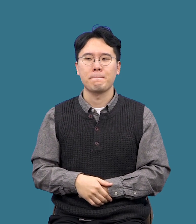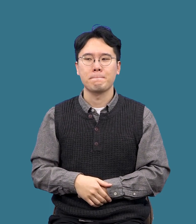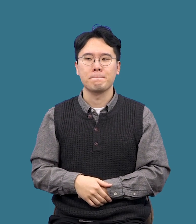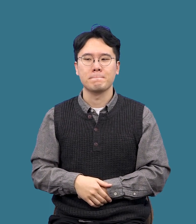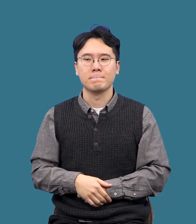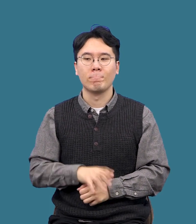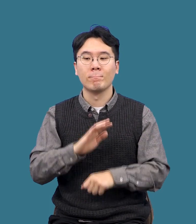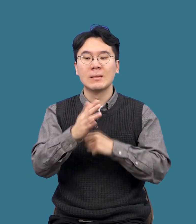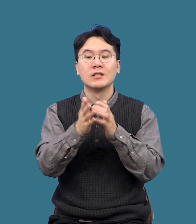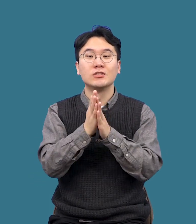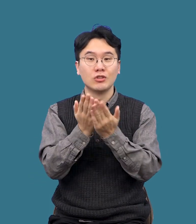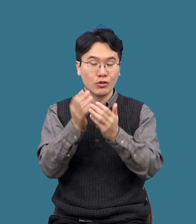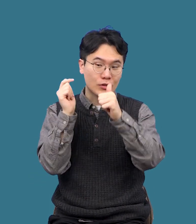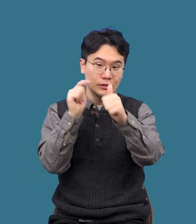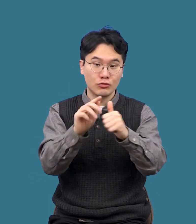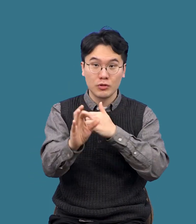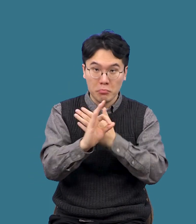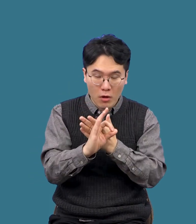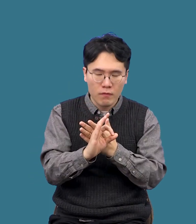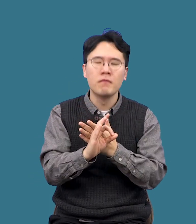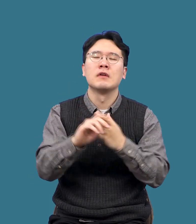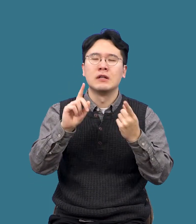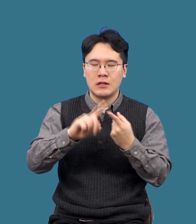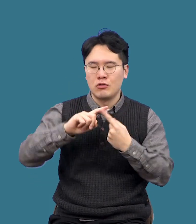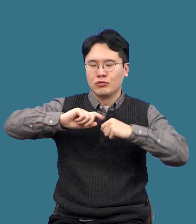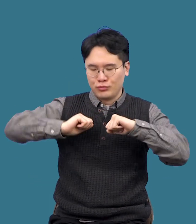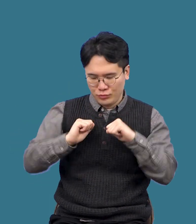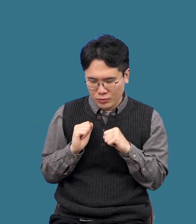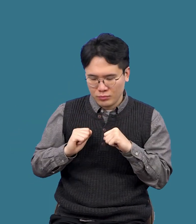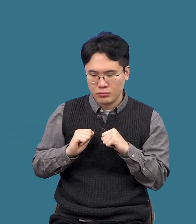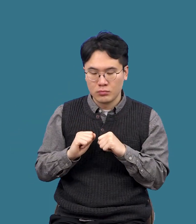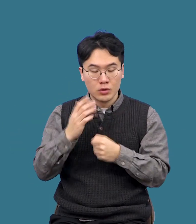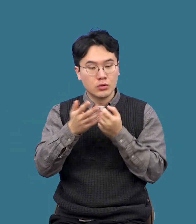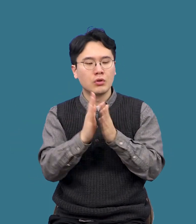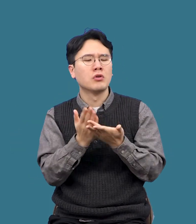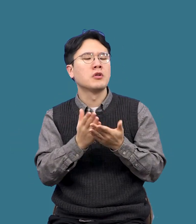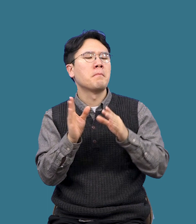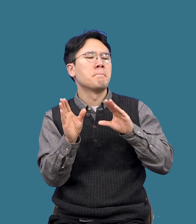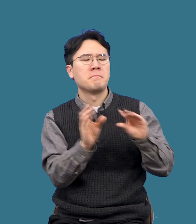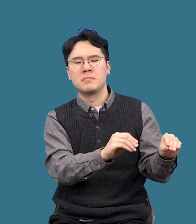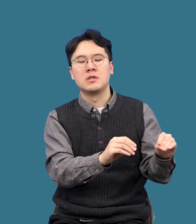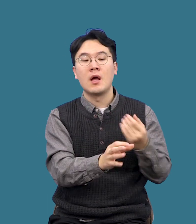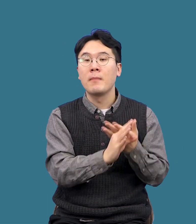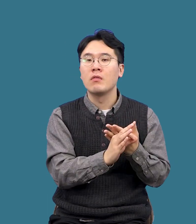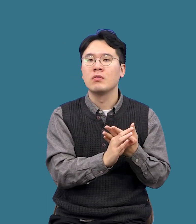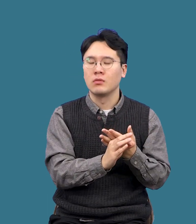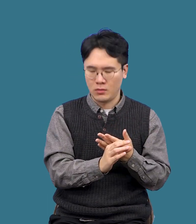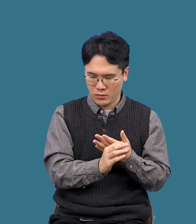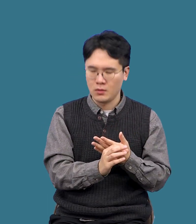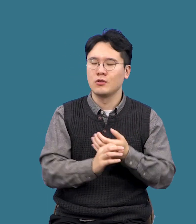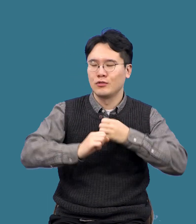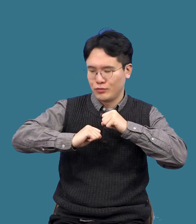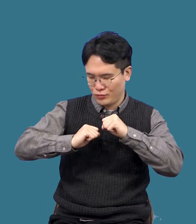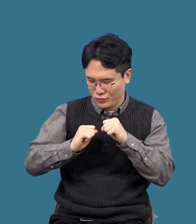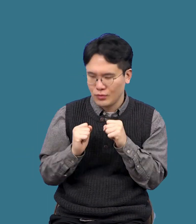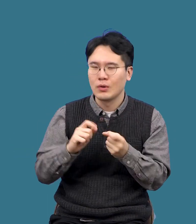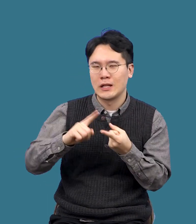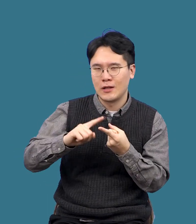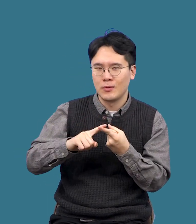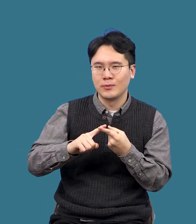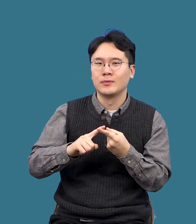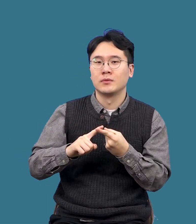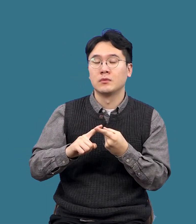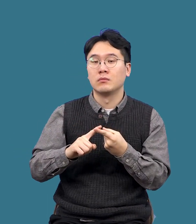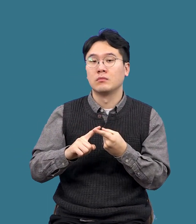성경이 하라고 그러면 하고 성경이 하지 말라고 하면 안 하는 이런 순전하고 단순한 삶의